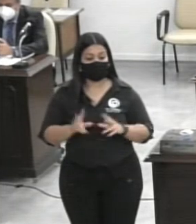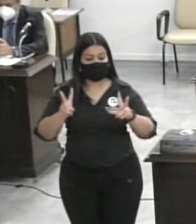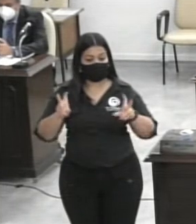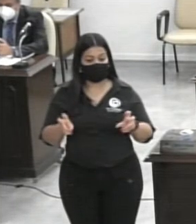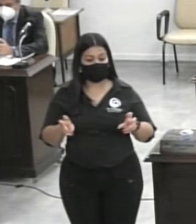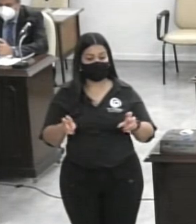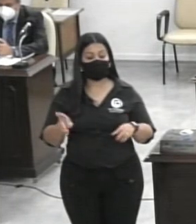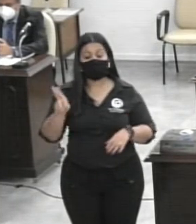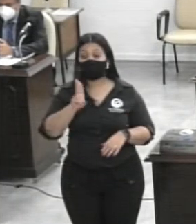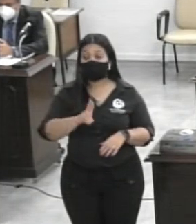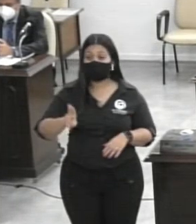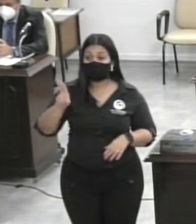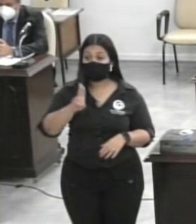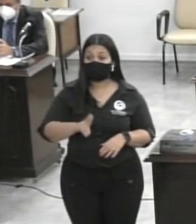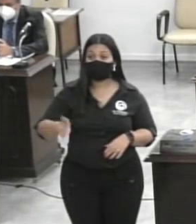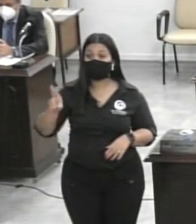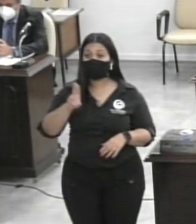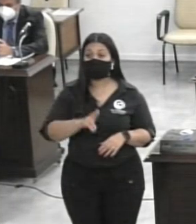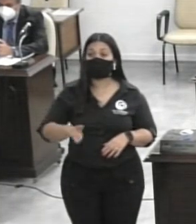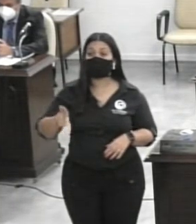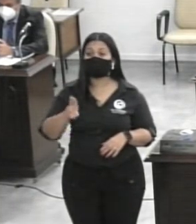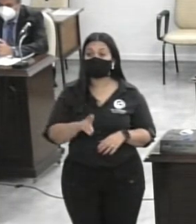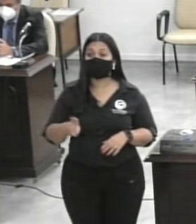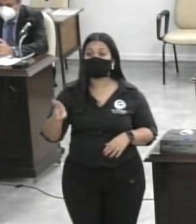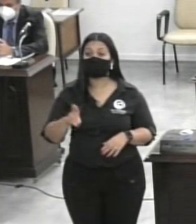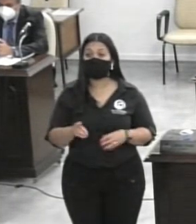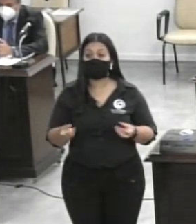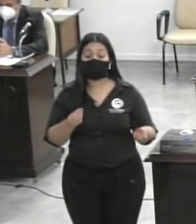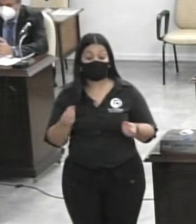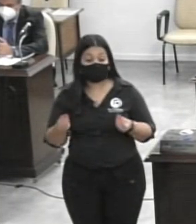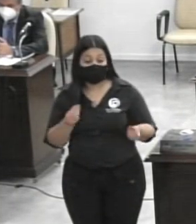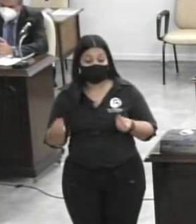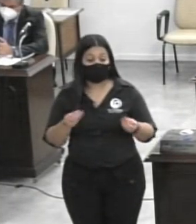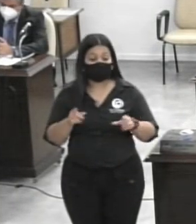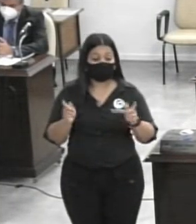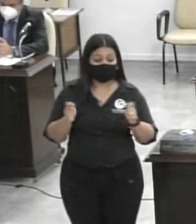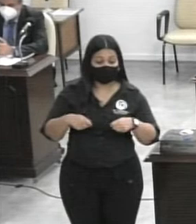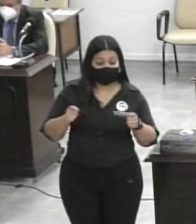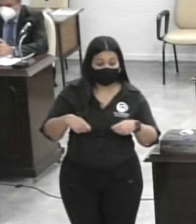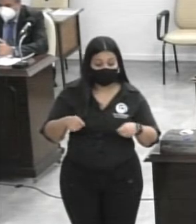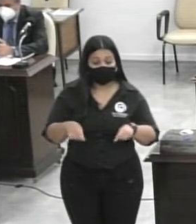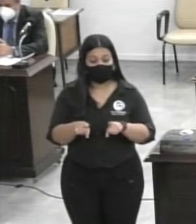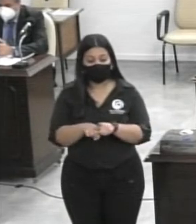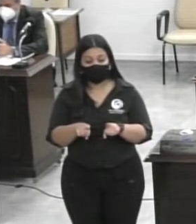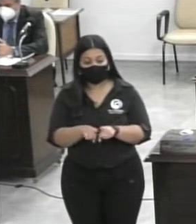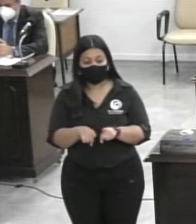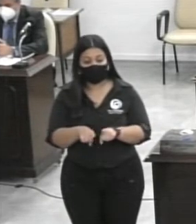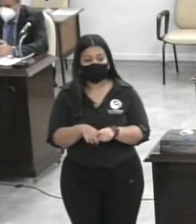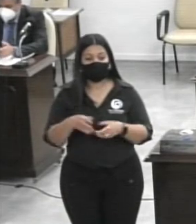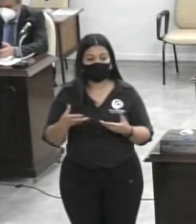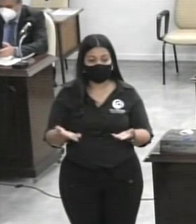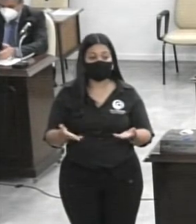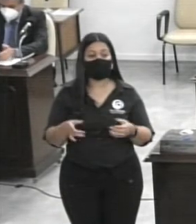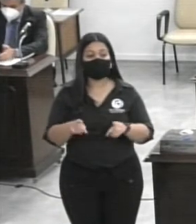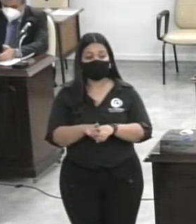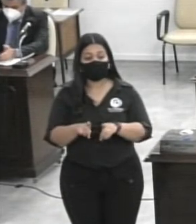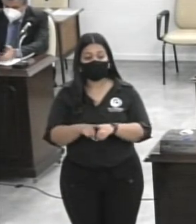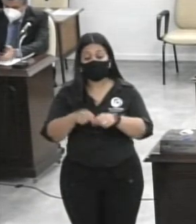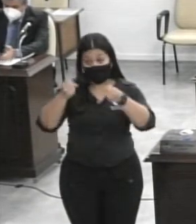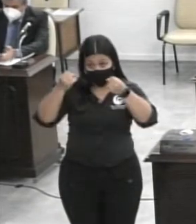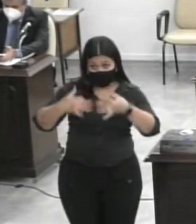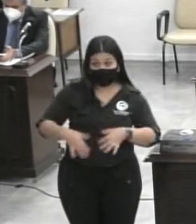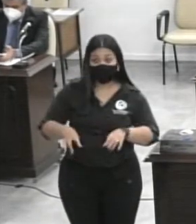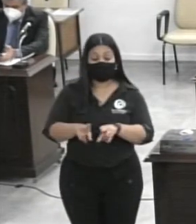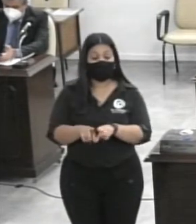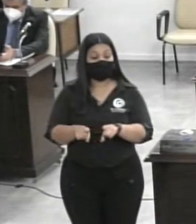carga suplementar e se não tem uma estratégia de convocação, se tem como dar uma abordada nisso. E da mesma forma que a vereadora Cláudia, também